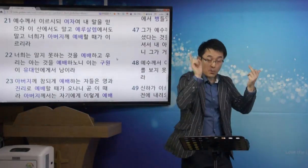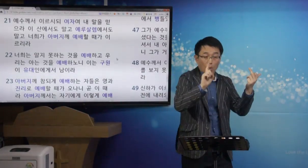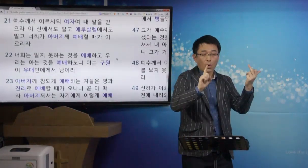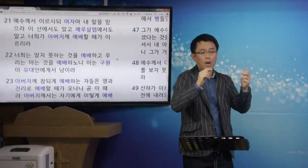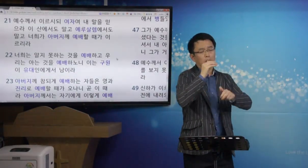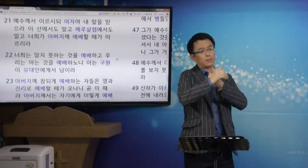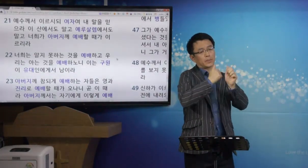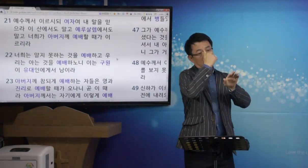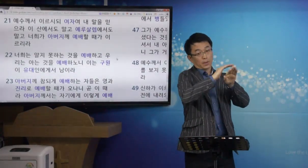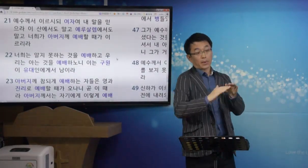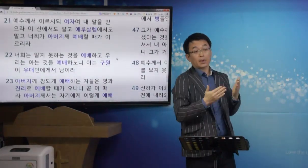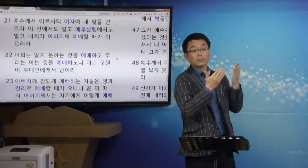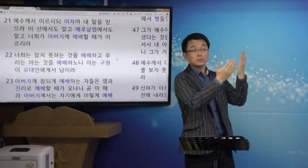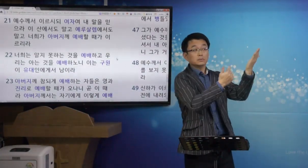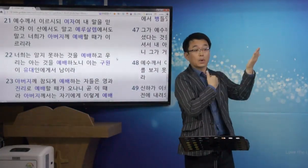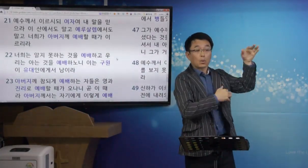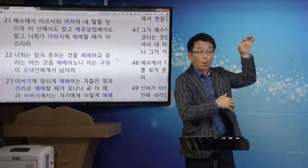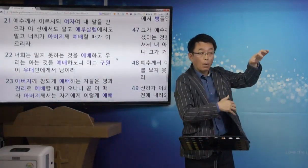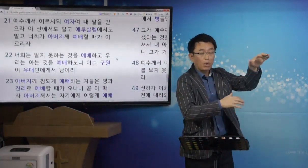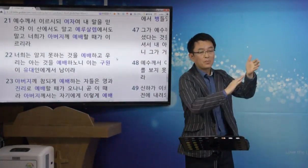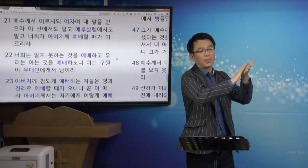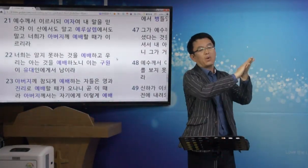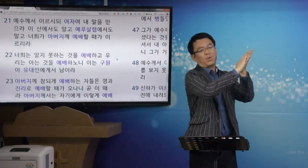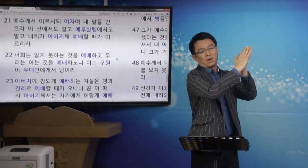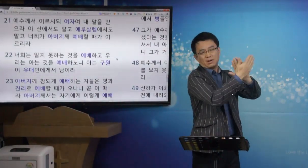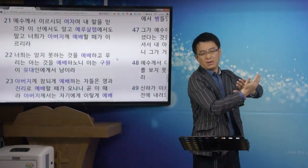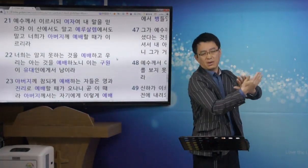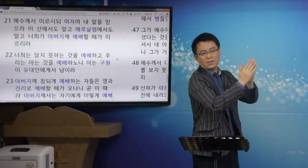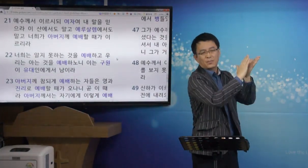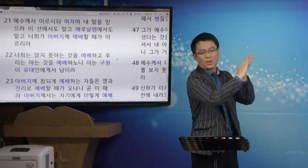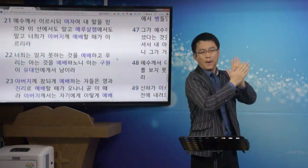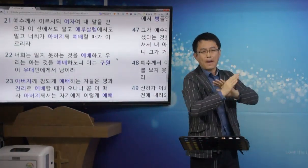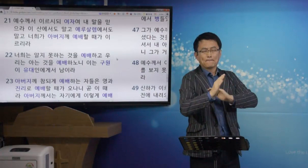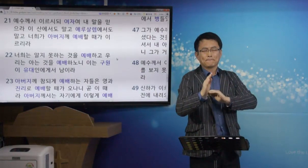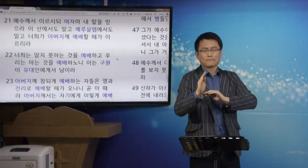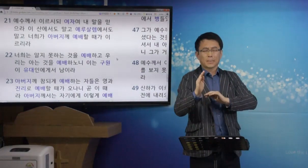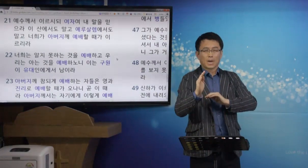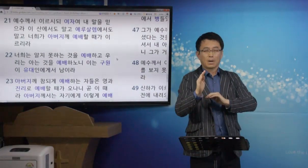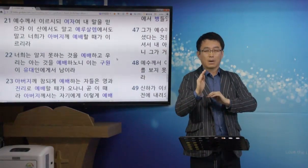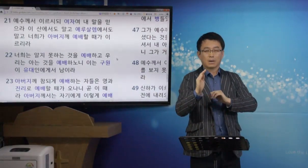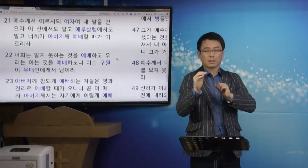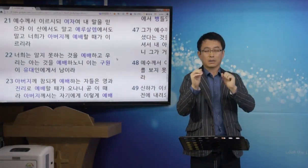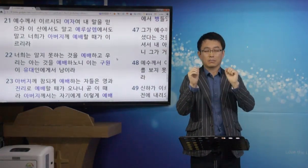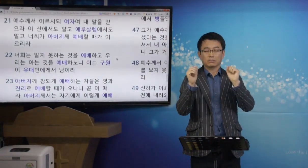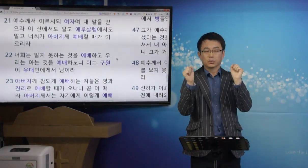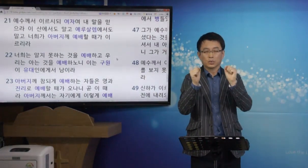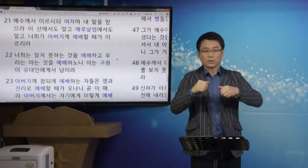그리심산에서 처음에 하나님께 예배를 드렸던 곳인데 그 그리심산이 변하여서